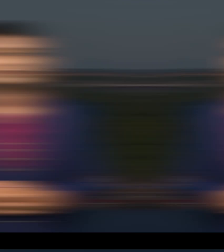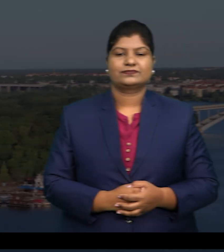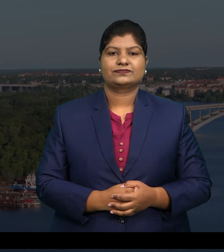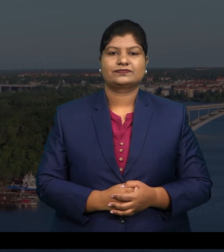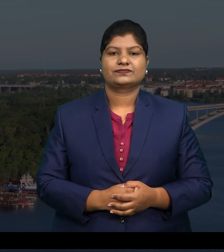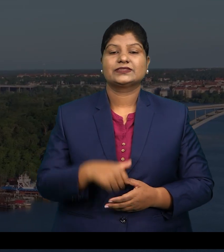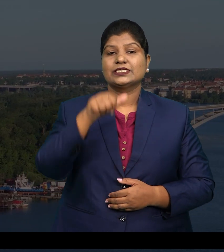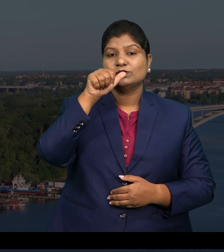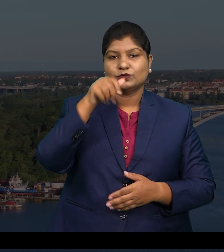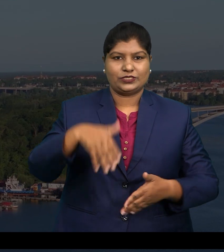నదులు.